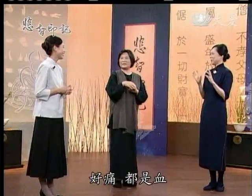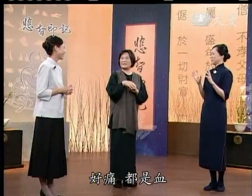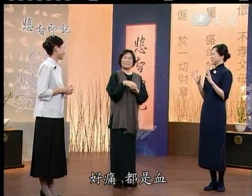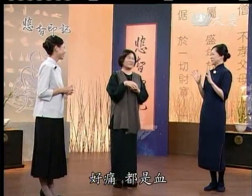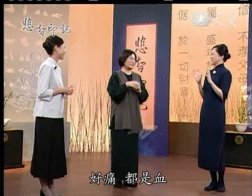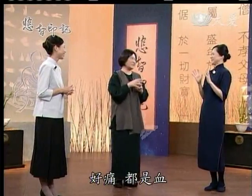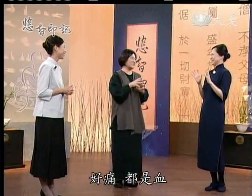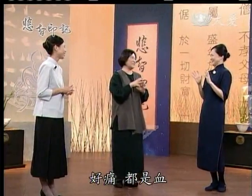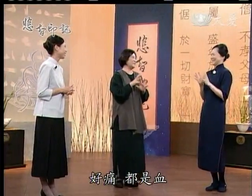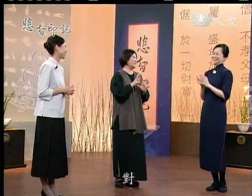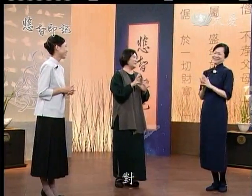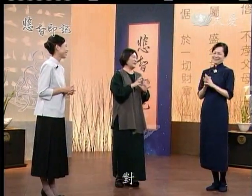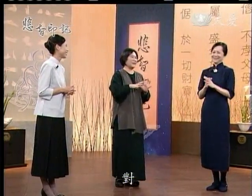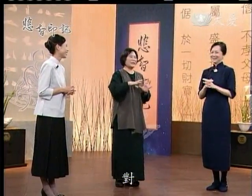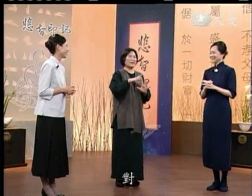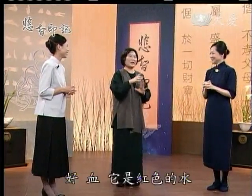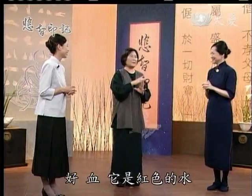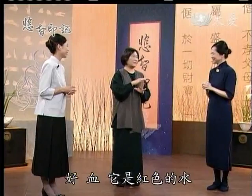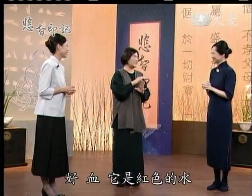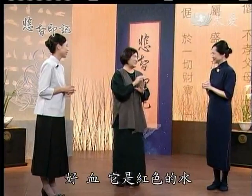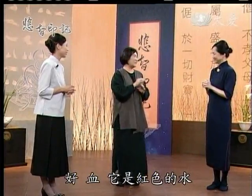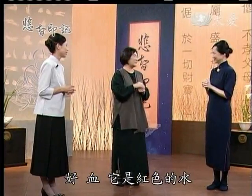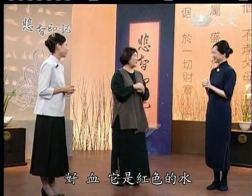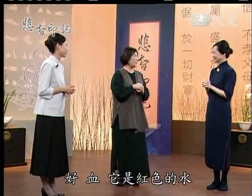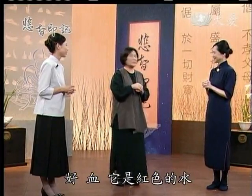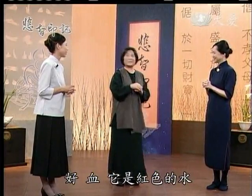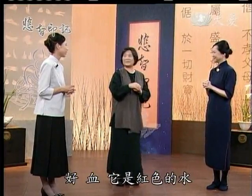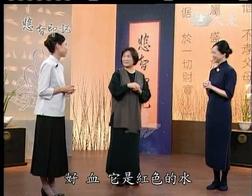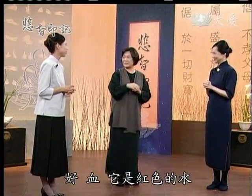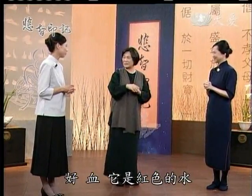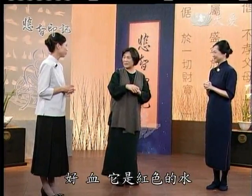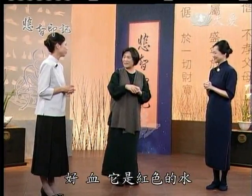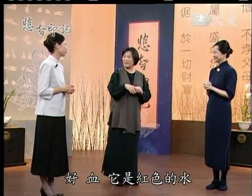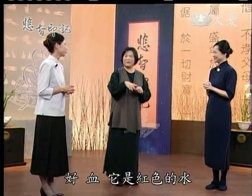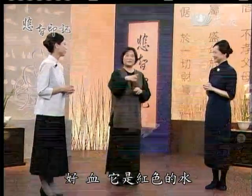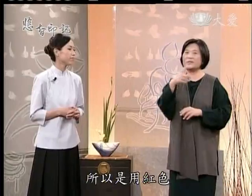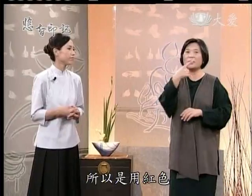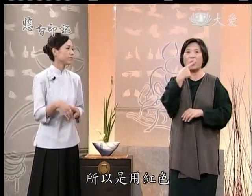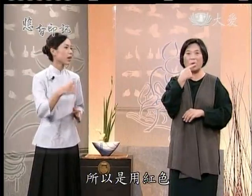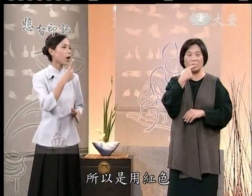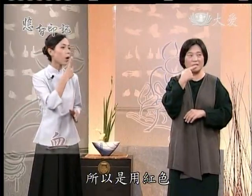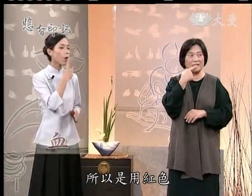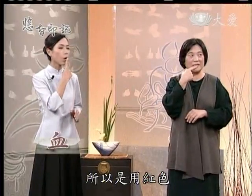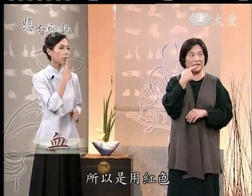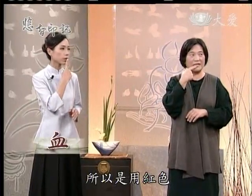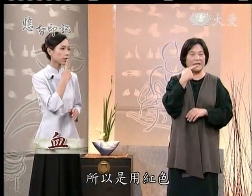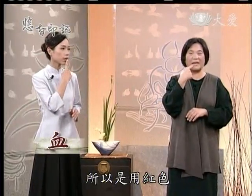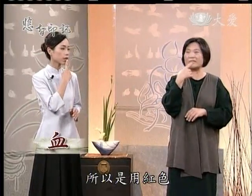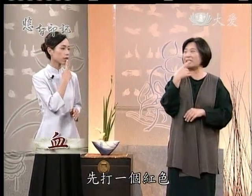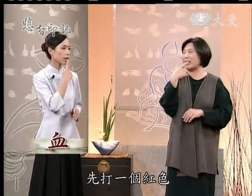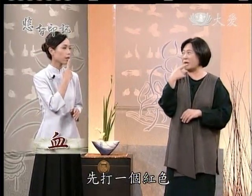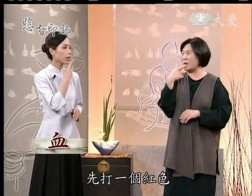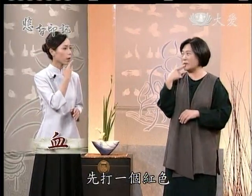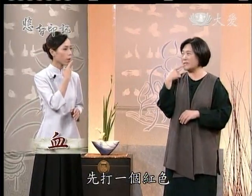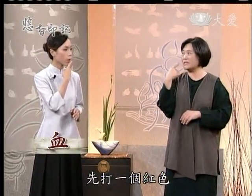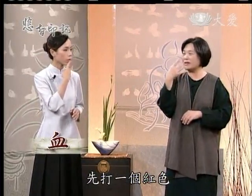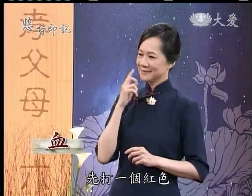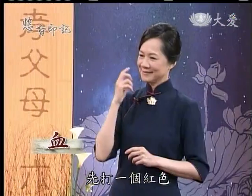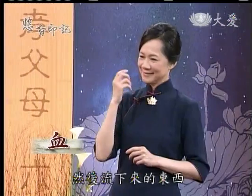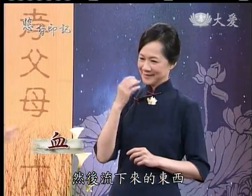痛 都是几个 对，嗯，好，血它是红色的水，所以是用红色， 红色的， 先打一个红色，然